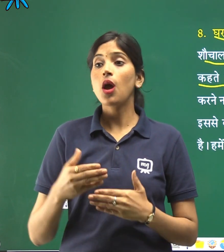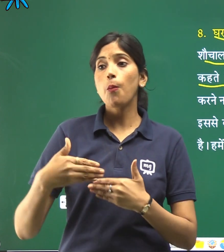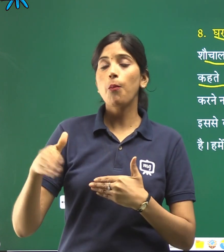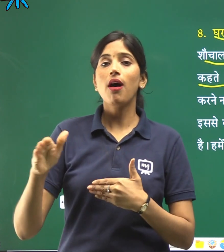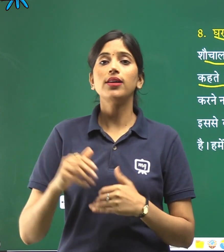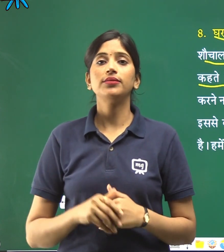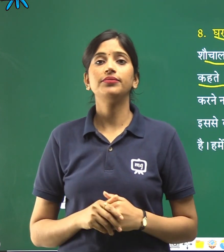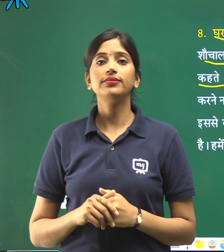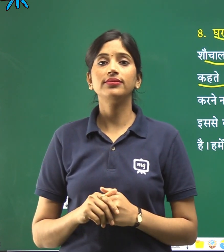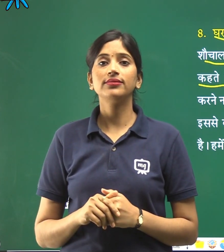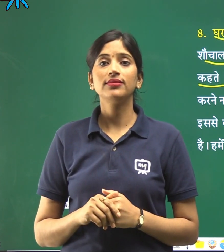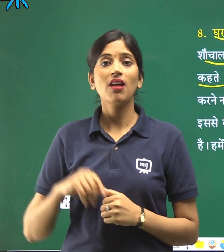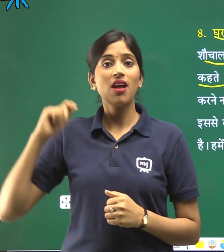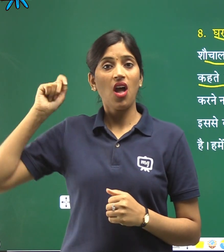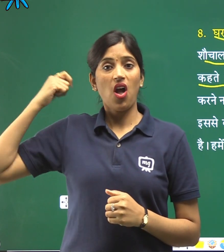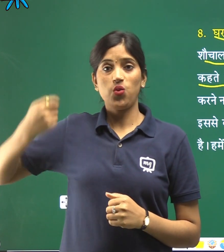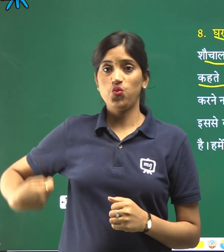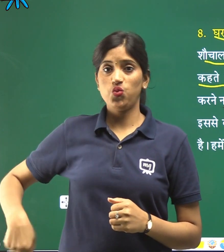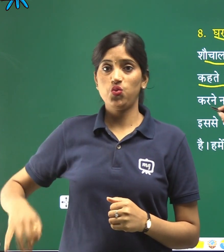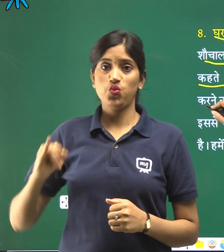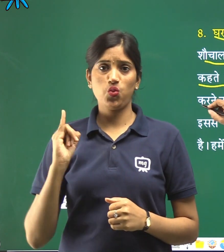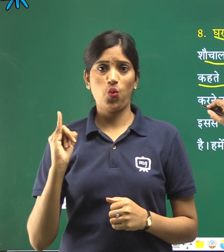बाहर शौच